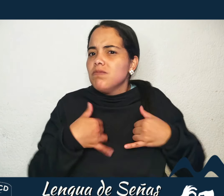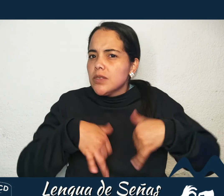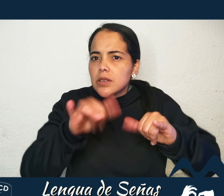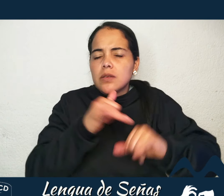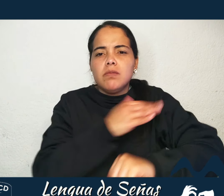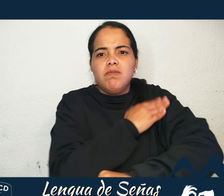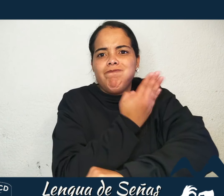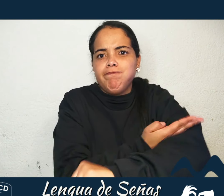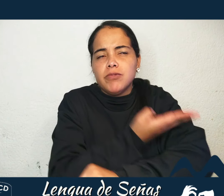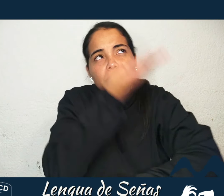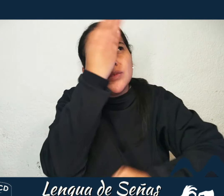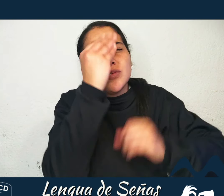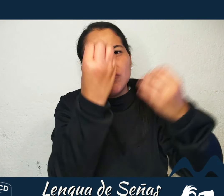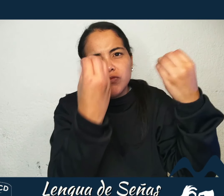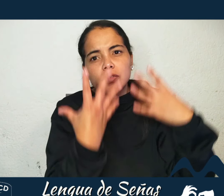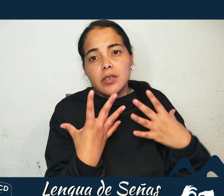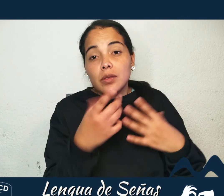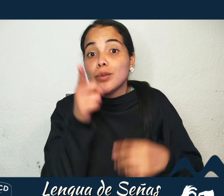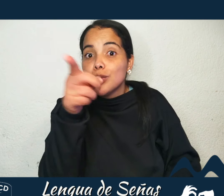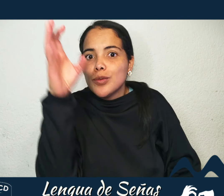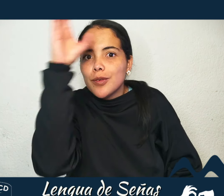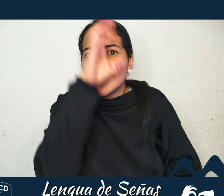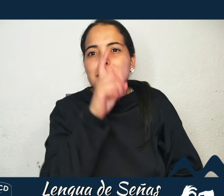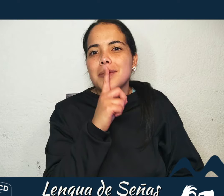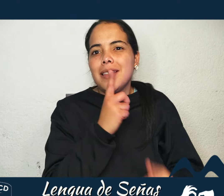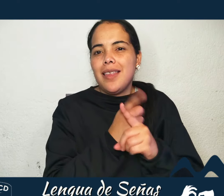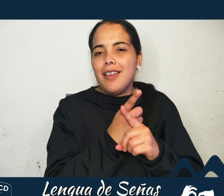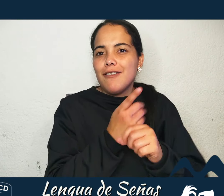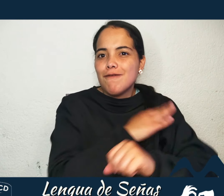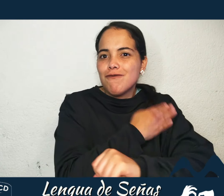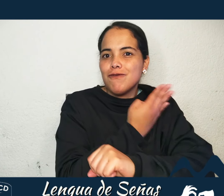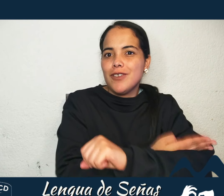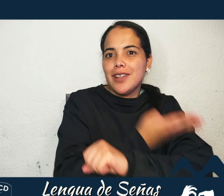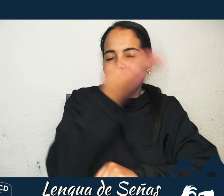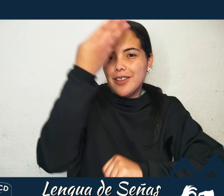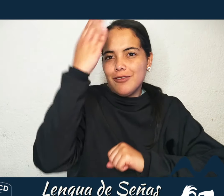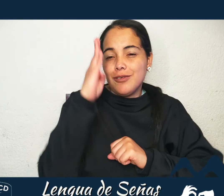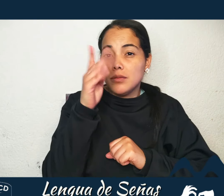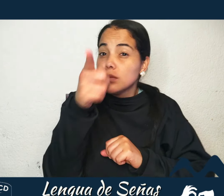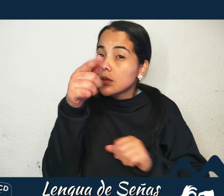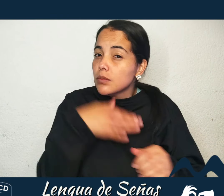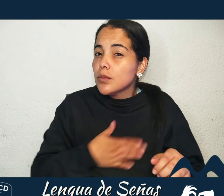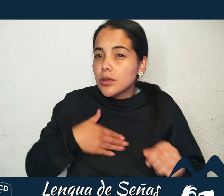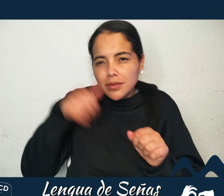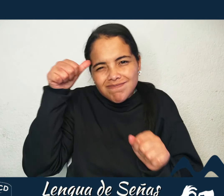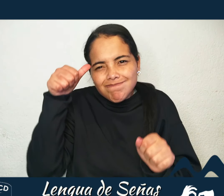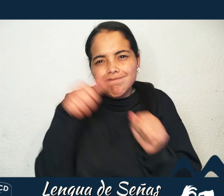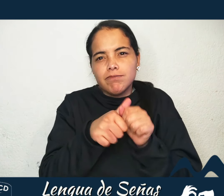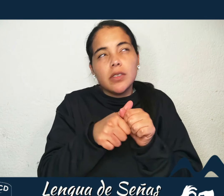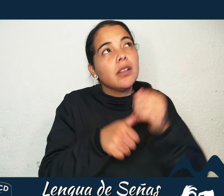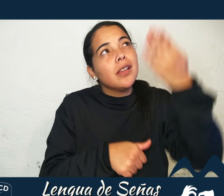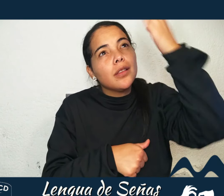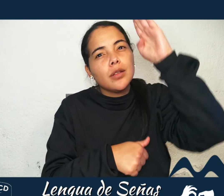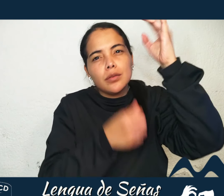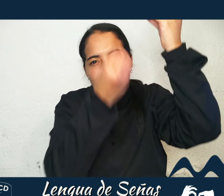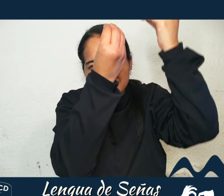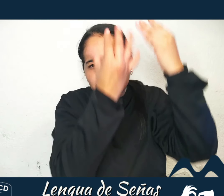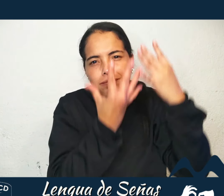Él pueda seguir adelante. Ahí encontraremos gozo en las dificultades. Recuerde,